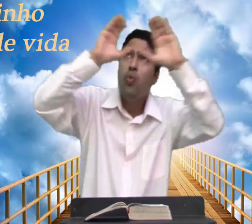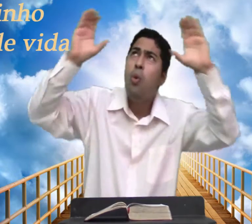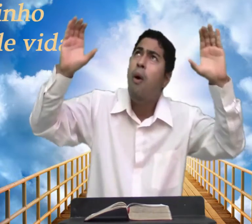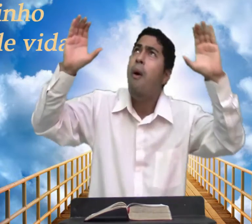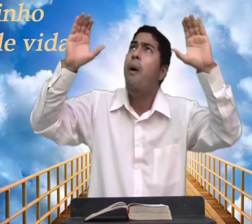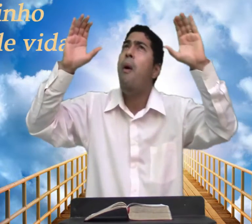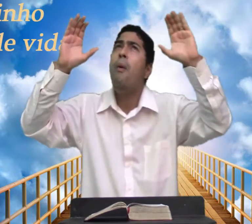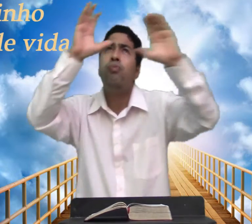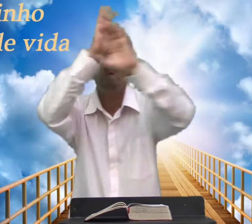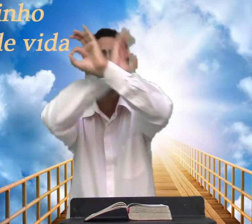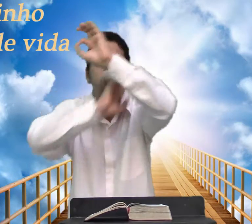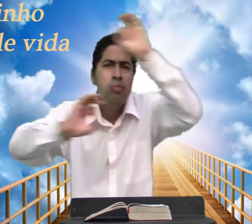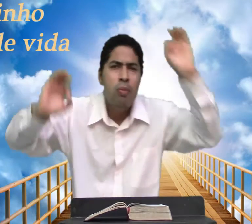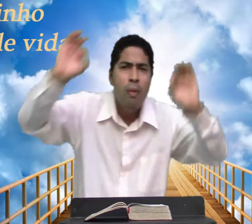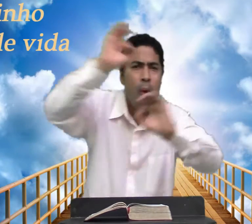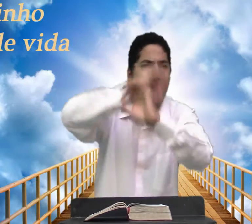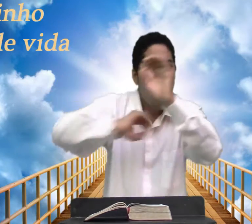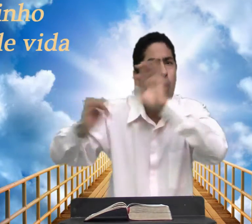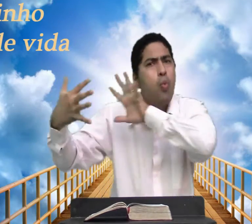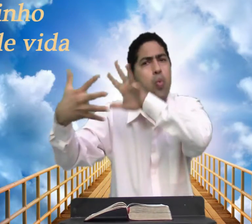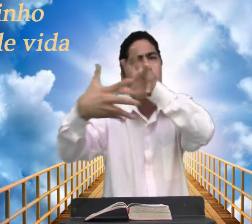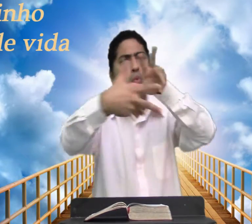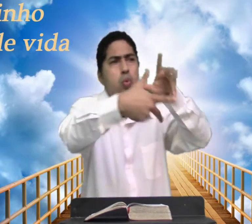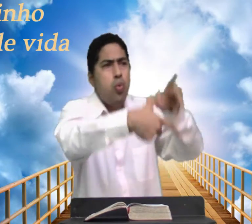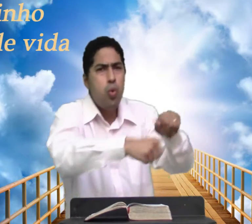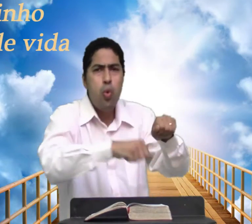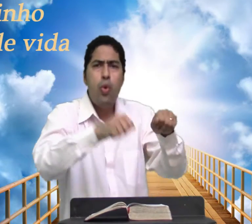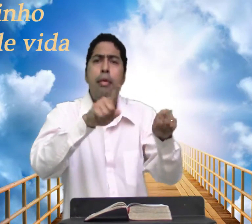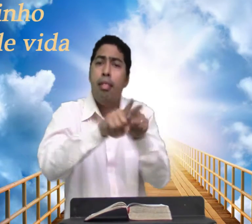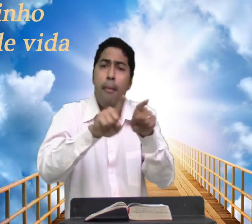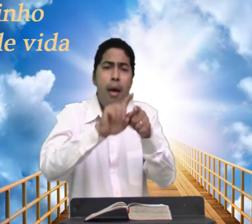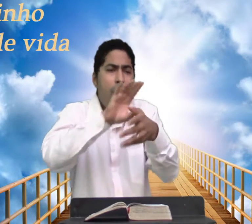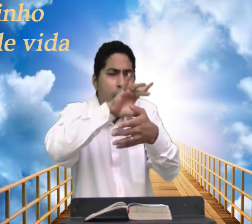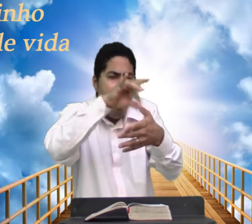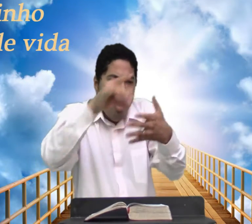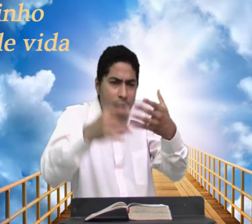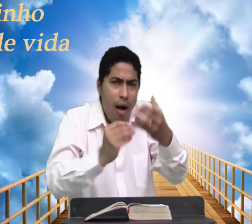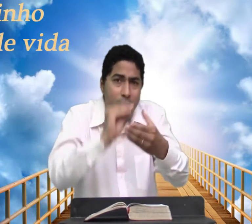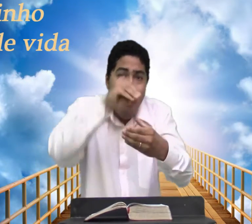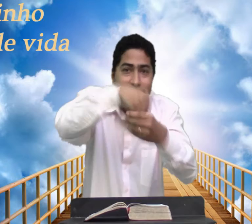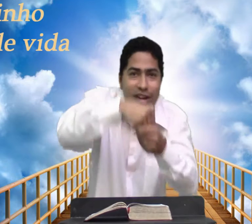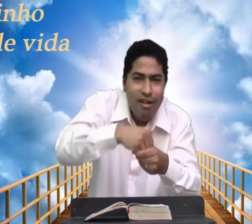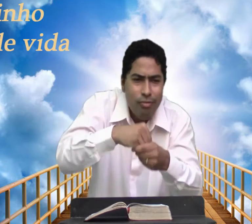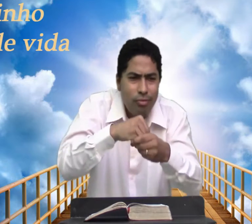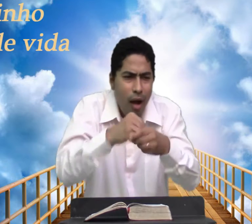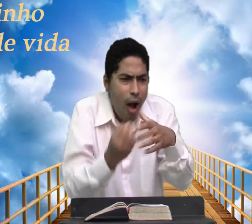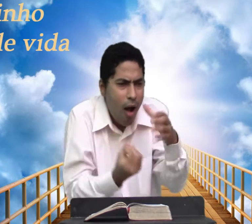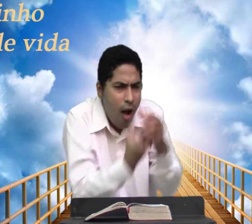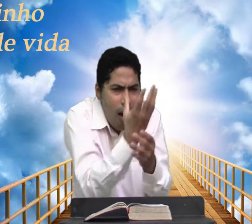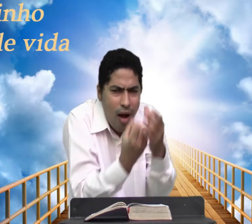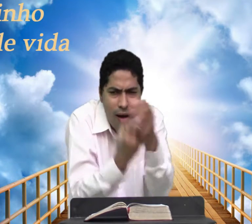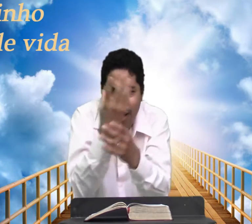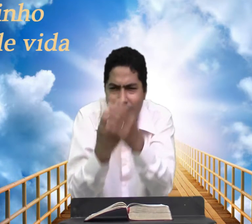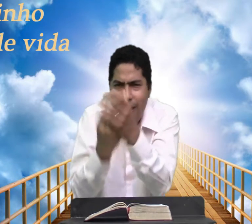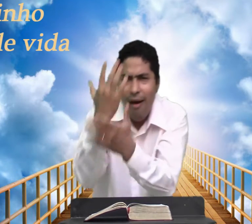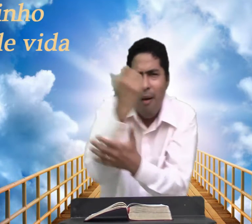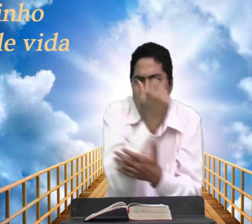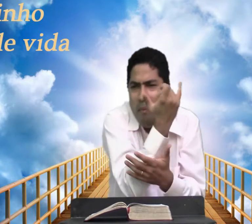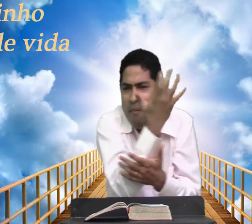céu e o universo, a terra e todas as coisas, cada detalhe dentro da terra.